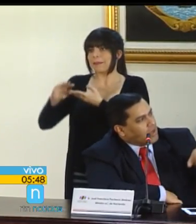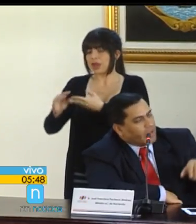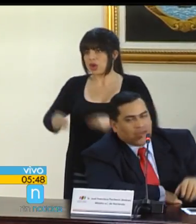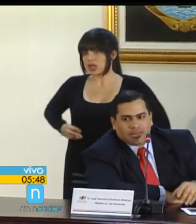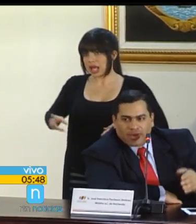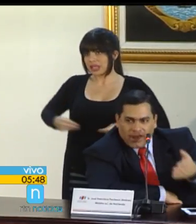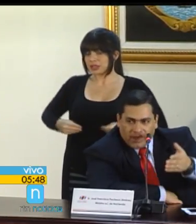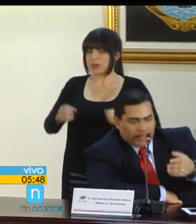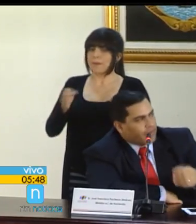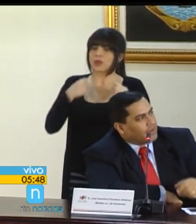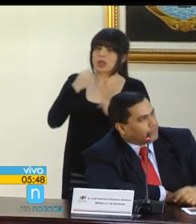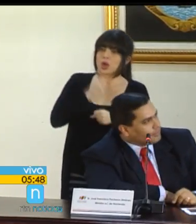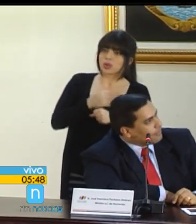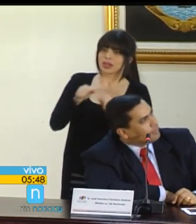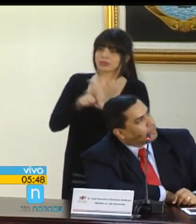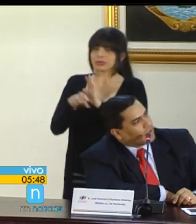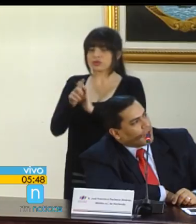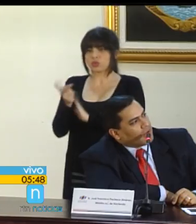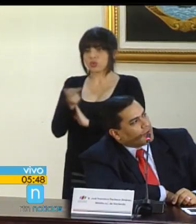ministerios y la Asamblea Legislativa.